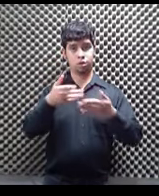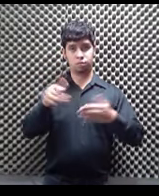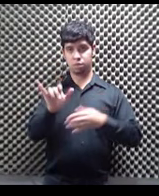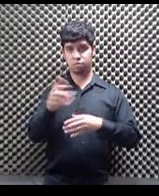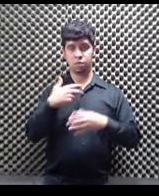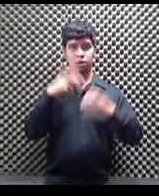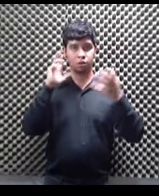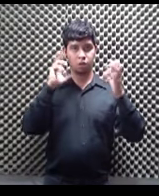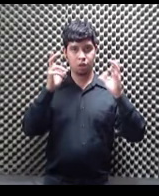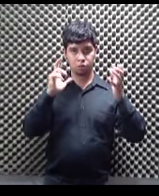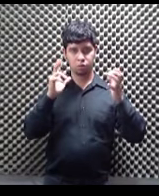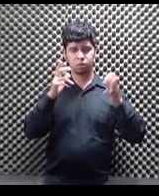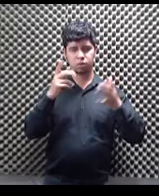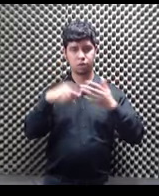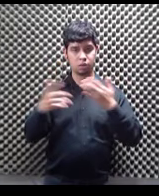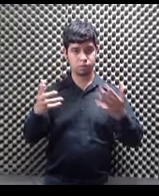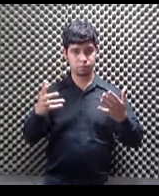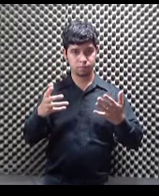emisora, que es...